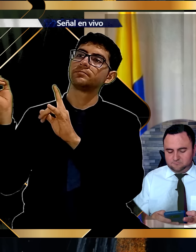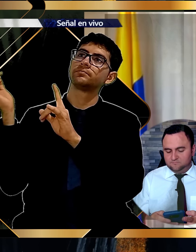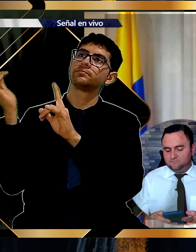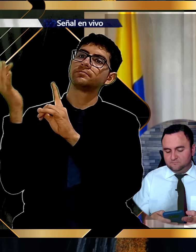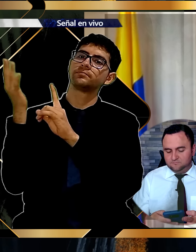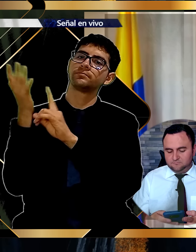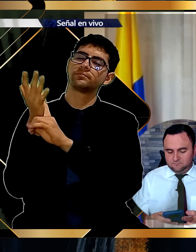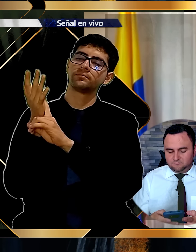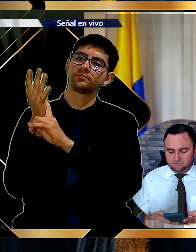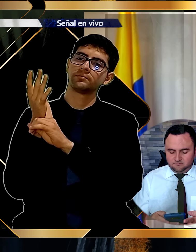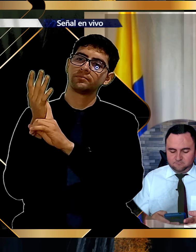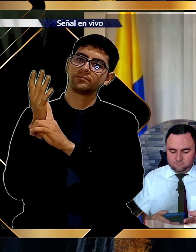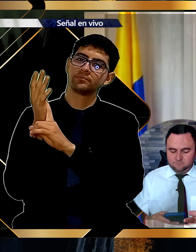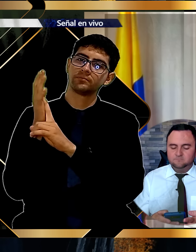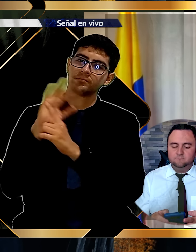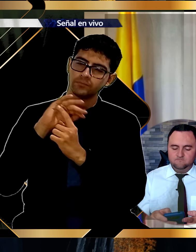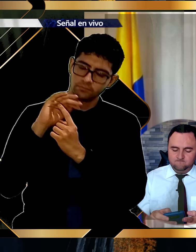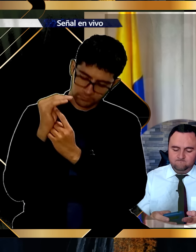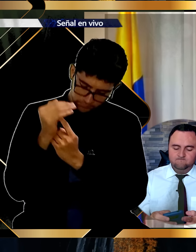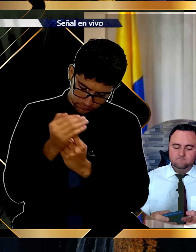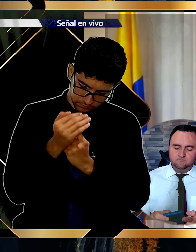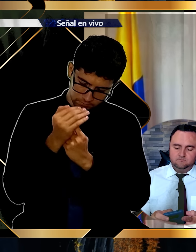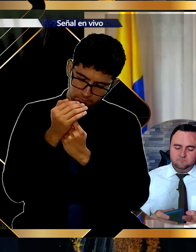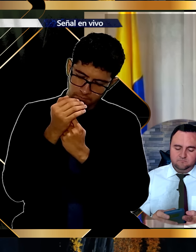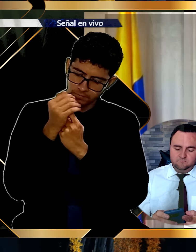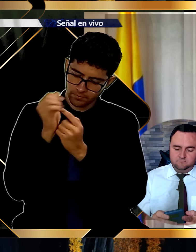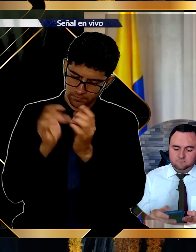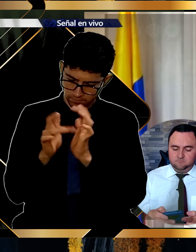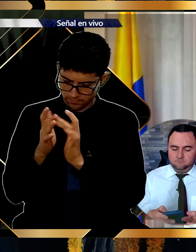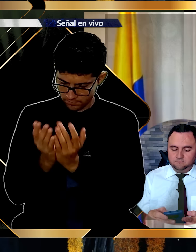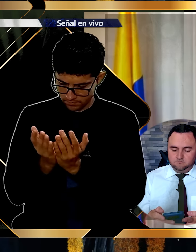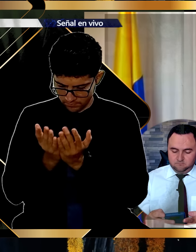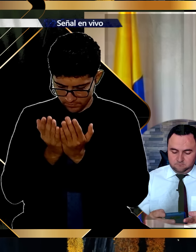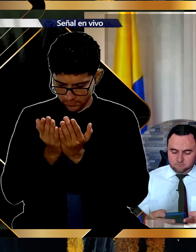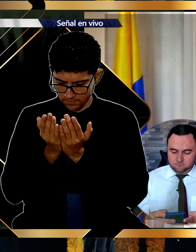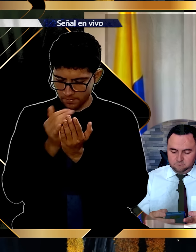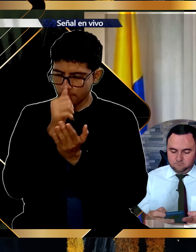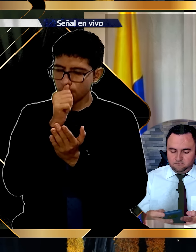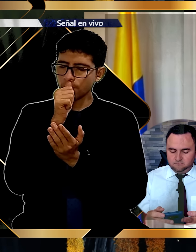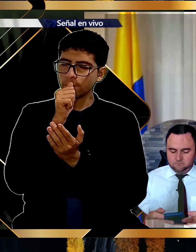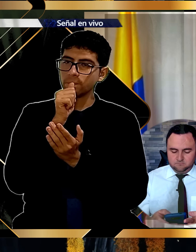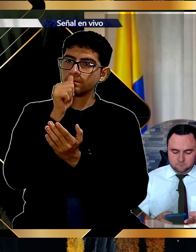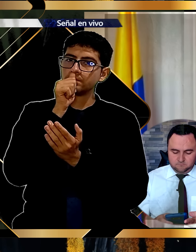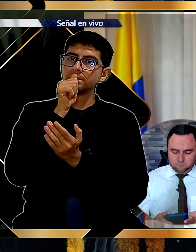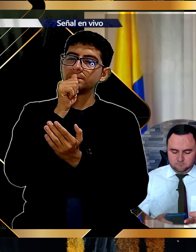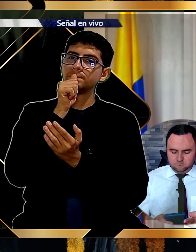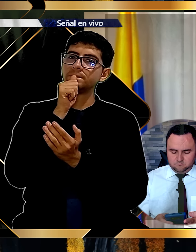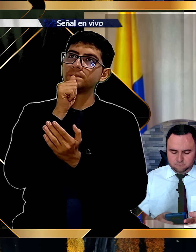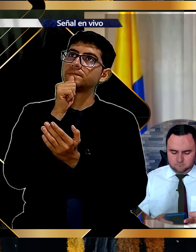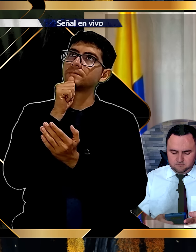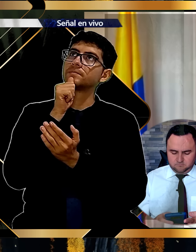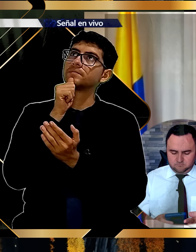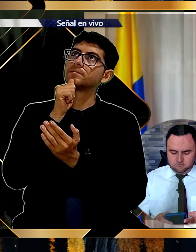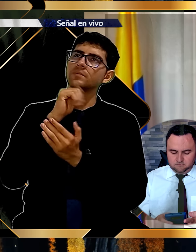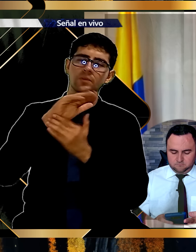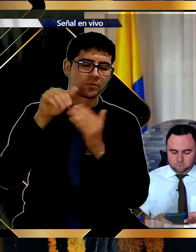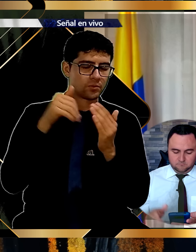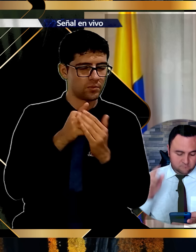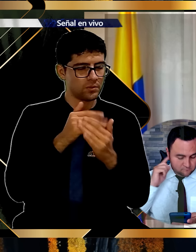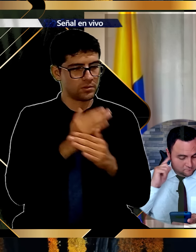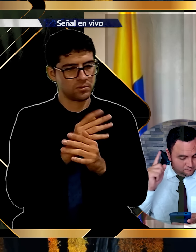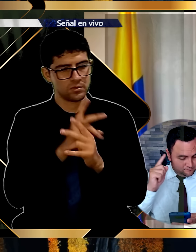yo también te guardaré de la hora de la prueba que ha de venir sobre el mundo entero, para probar a los que mueran sobre la tierra, pero no a